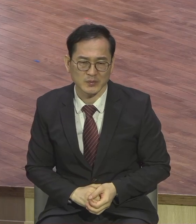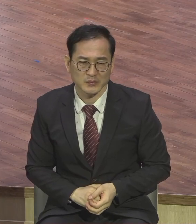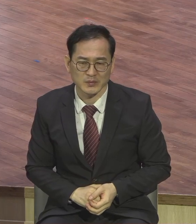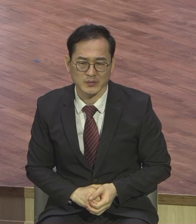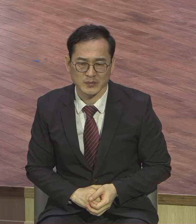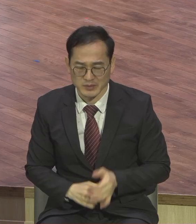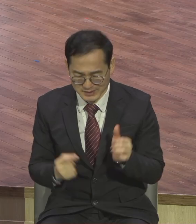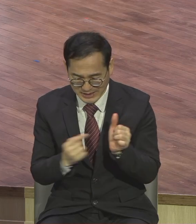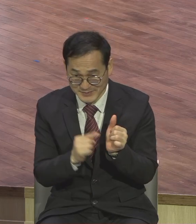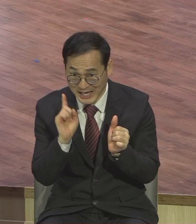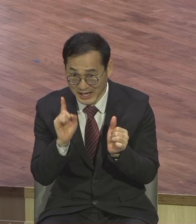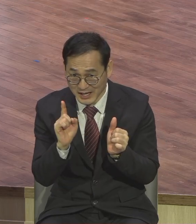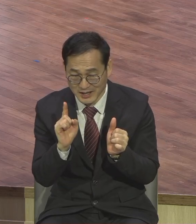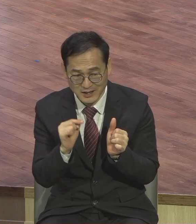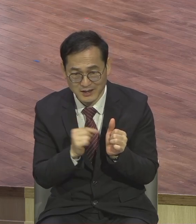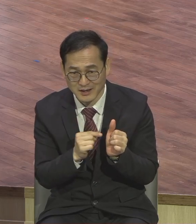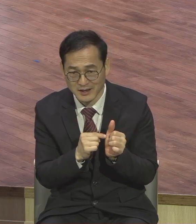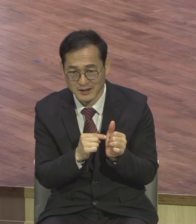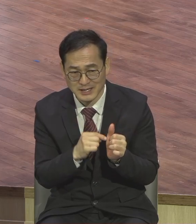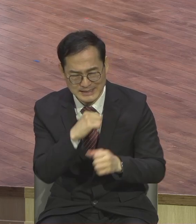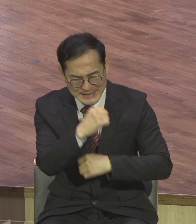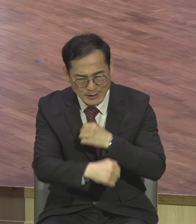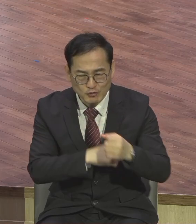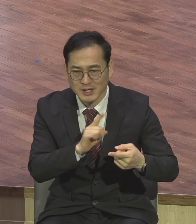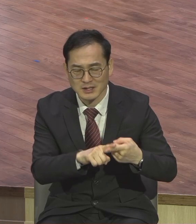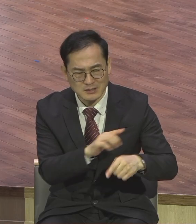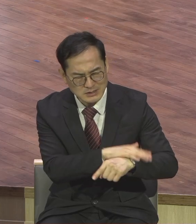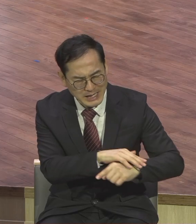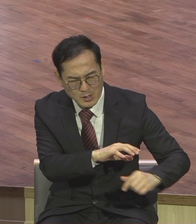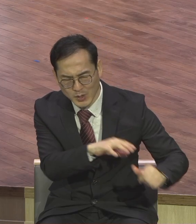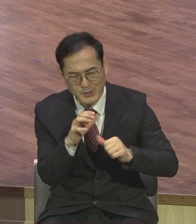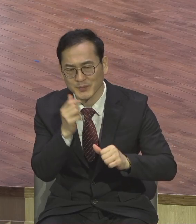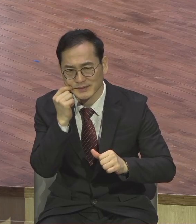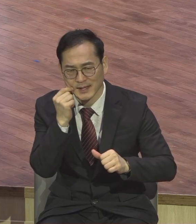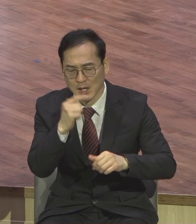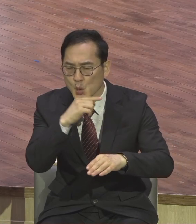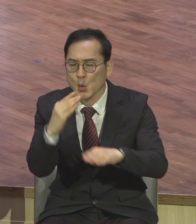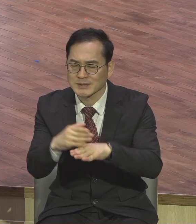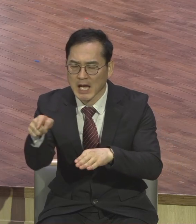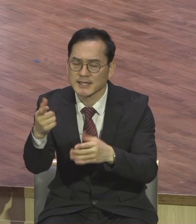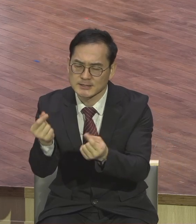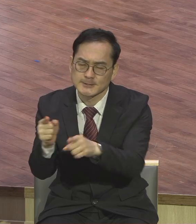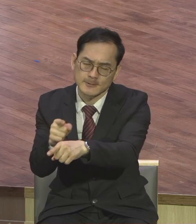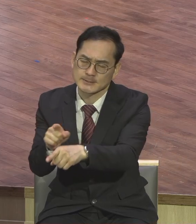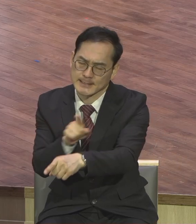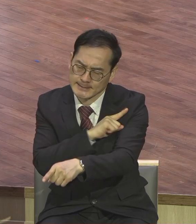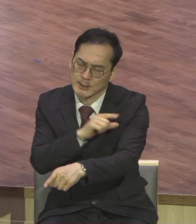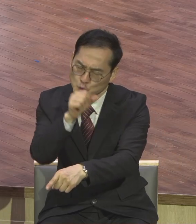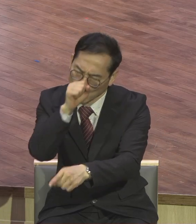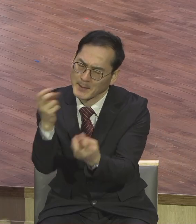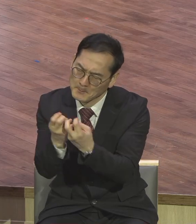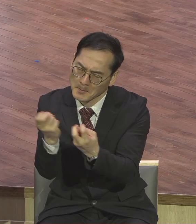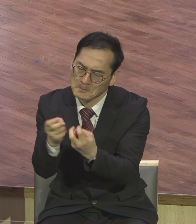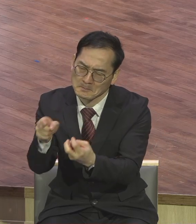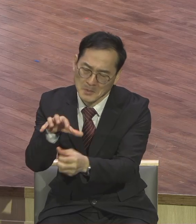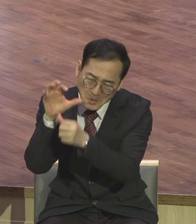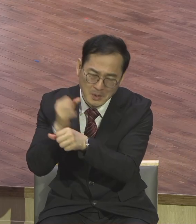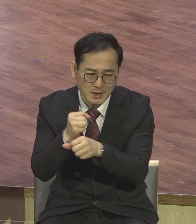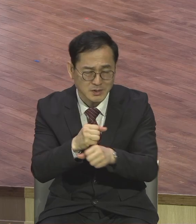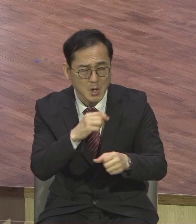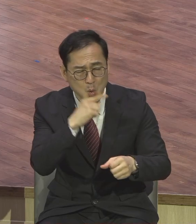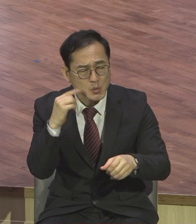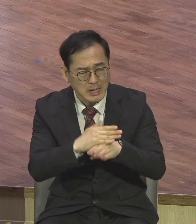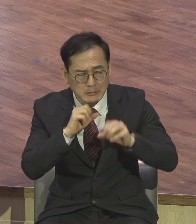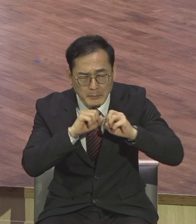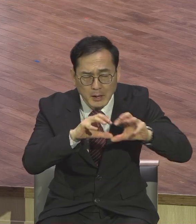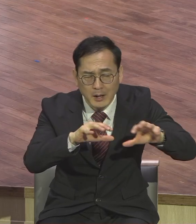전 세계의 비극이 확산되었어요. 자유를 잘 못 누리고 잘못된 방향으로 나가죠. 우리가 남북이 나누어져